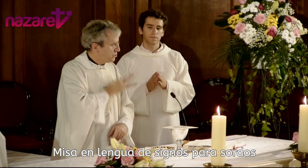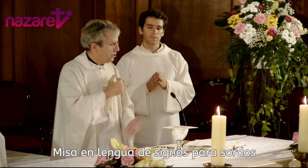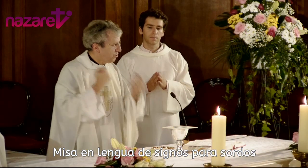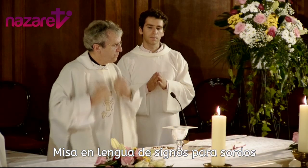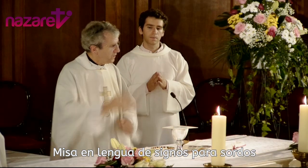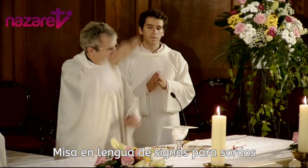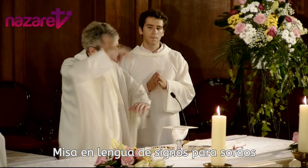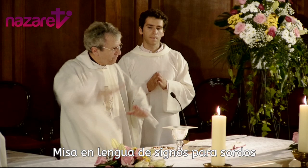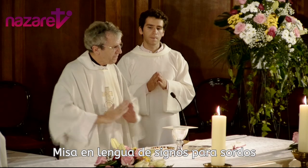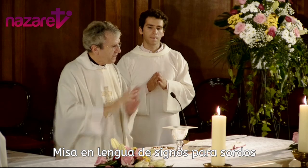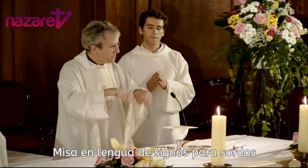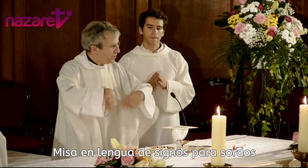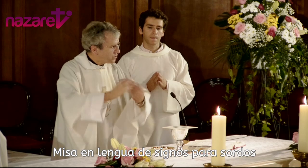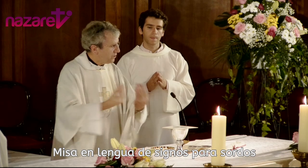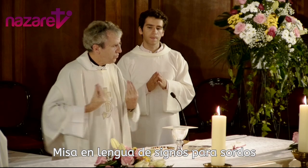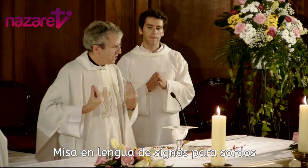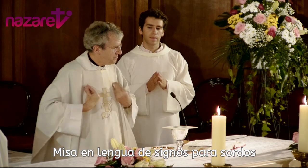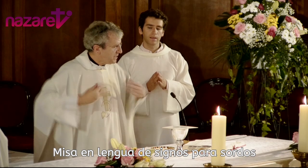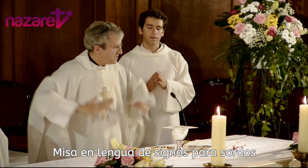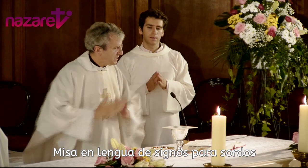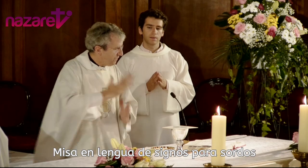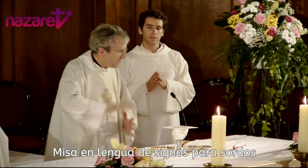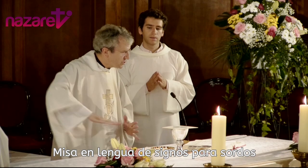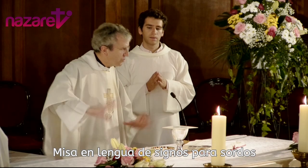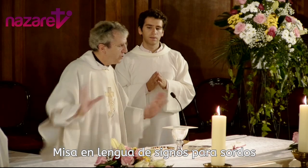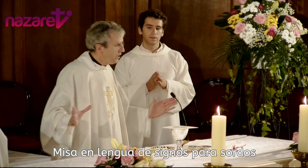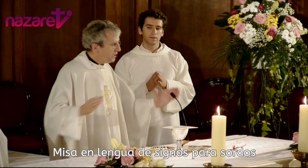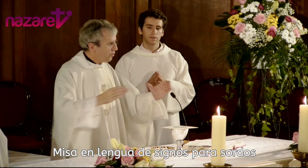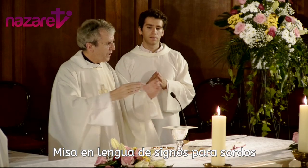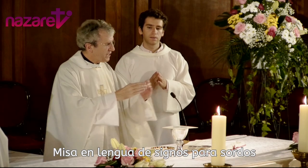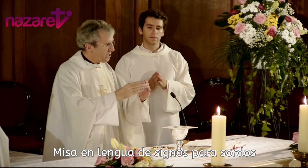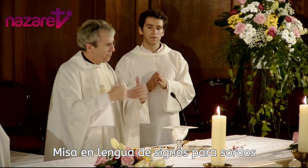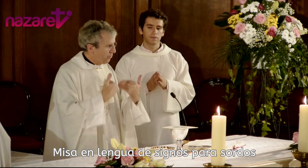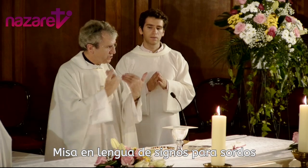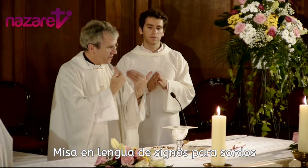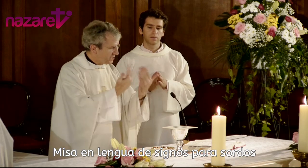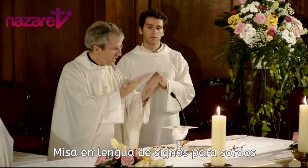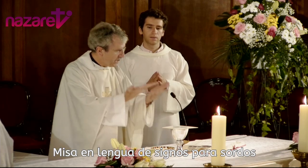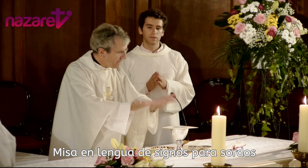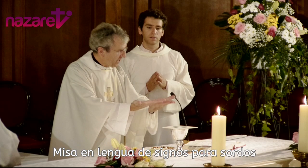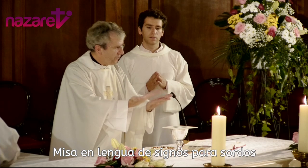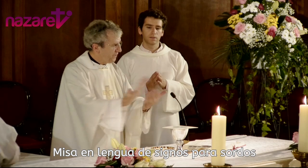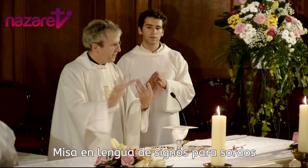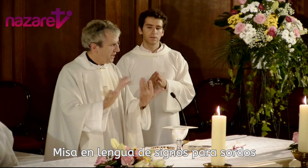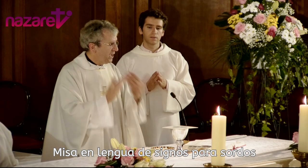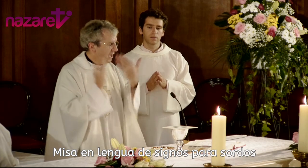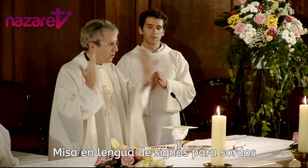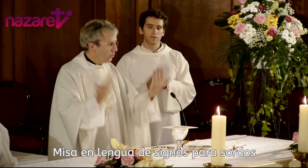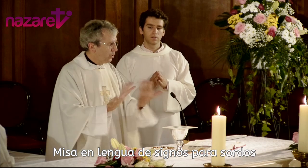Señor, y con la fuerza del Espíritu Santo das vida y santificas todo, y congregas a tu pueblo sin cesar, para que ofrezca en tu honor